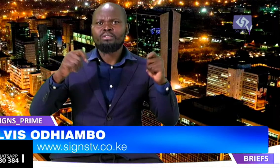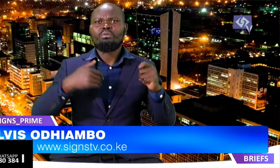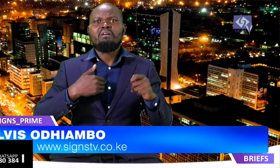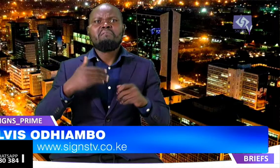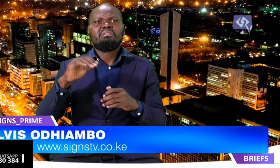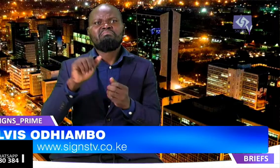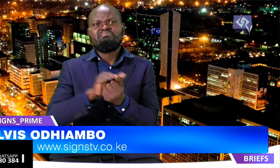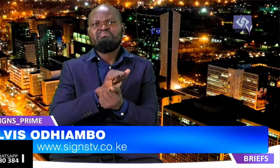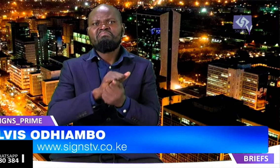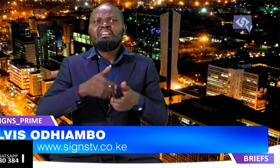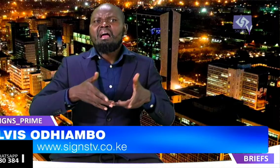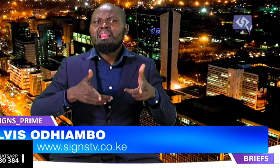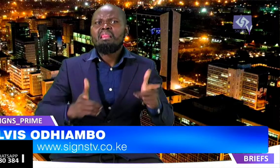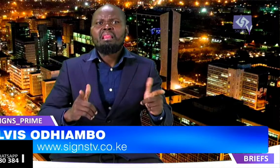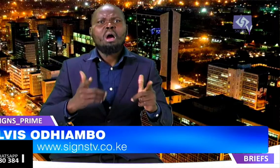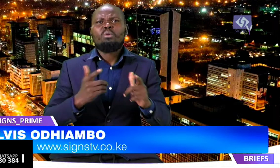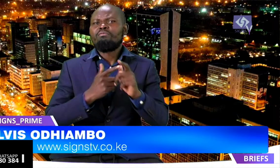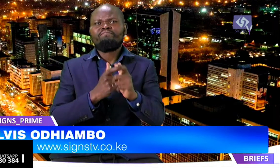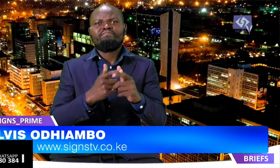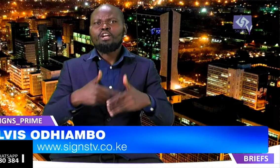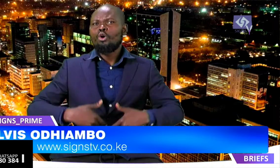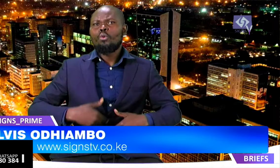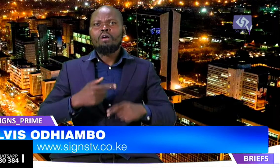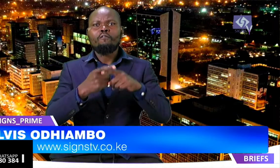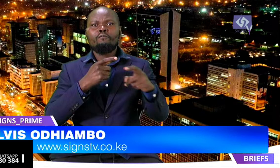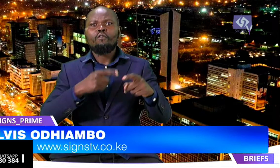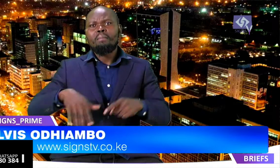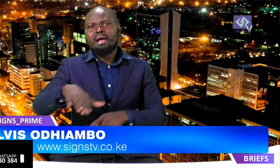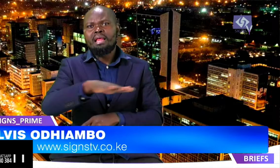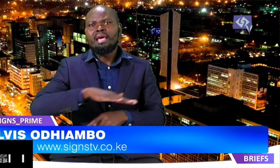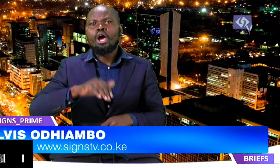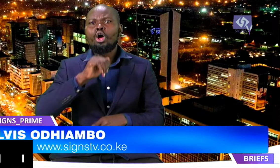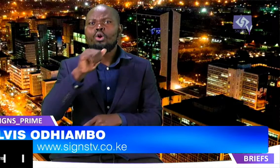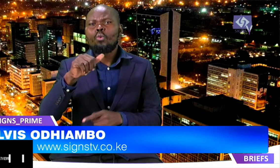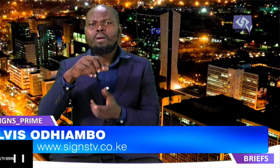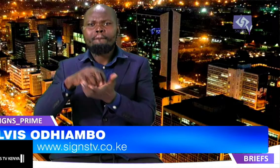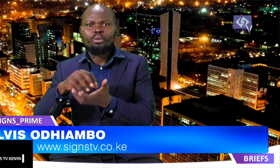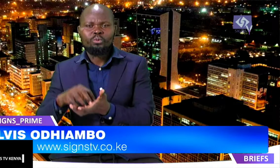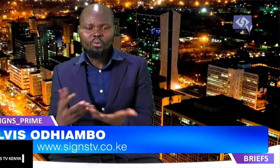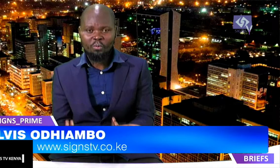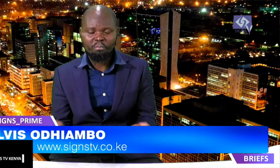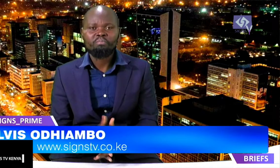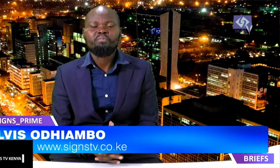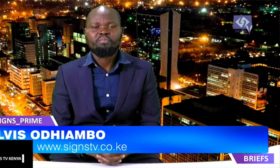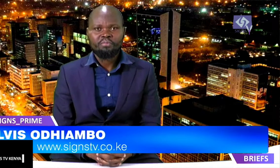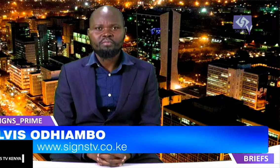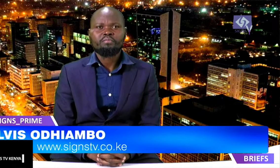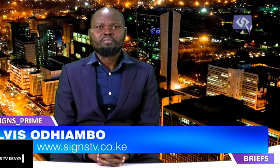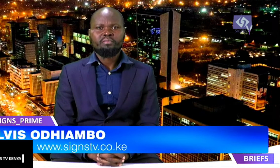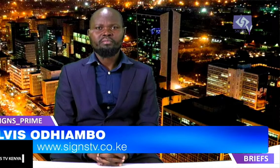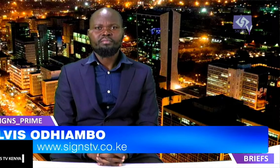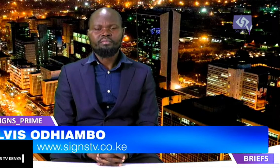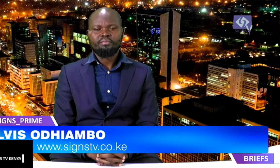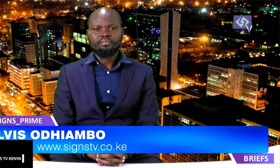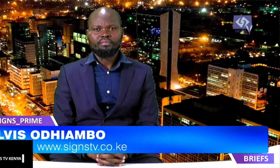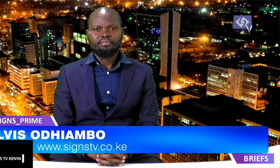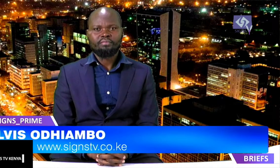area MCA, Joseph Iseme, who led the demonstrations, has vowed not to allow the exercise in his